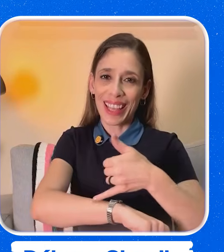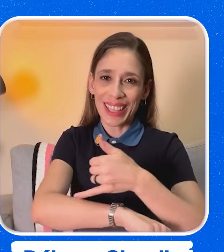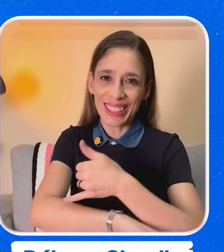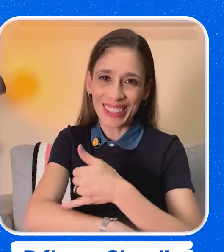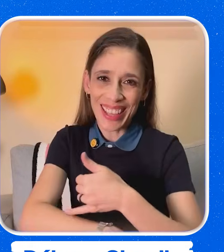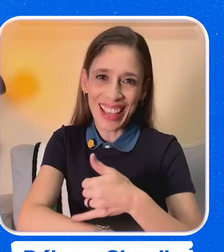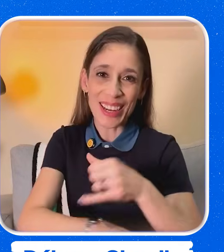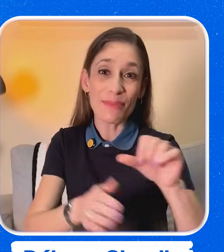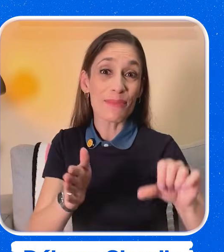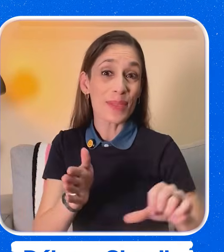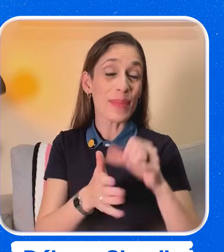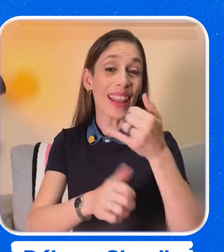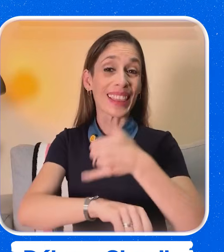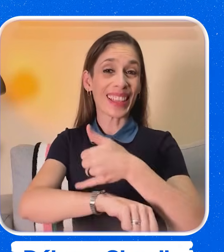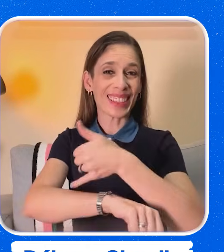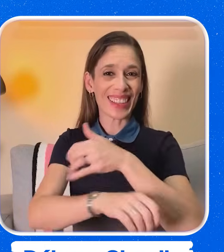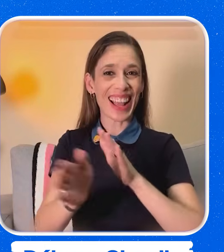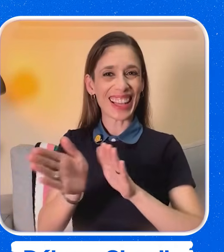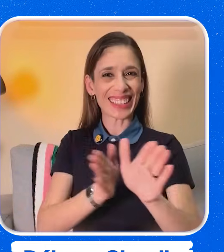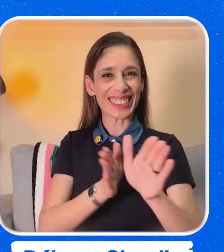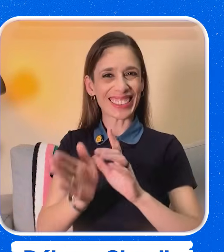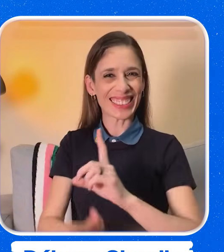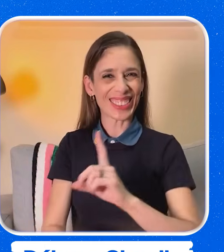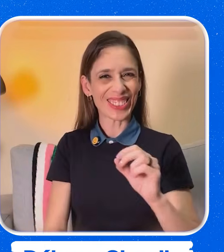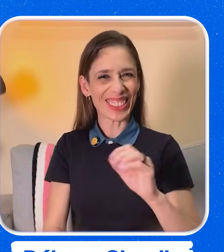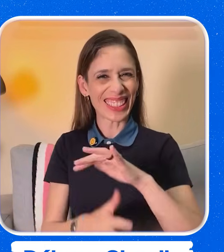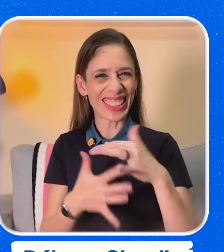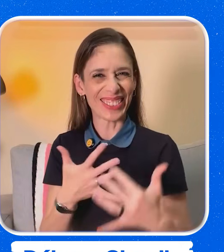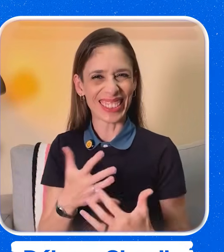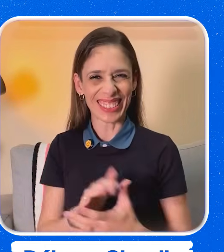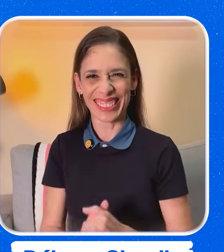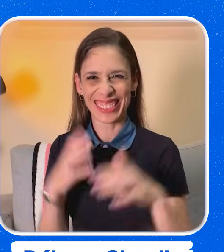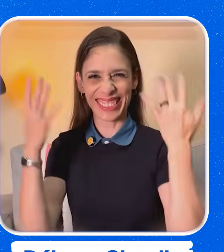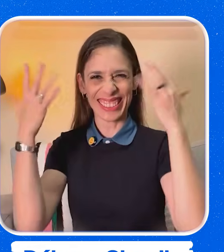primeira tatuagem acessível 100% em Libras.